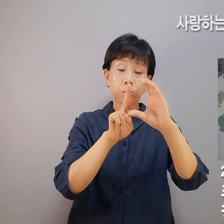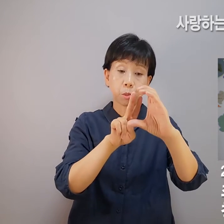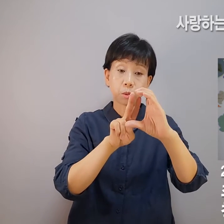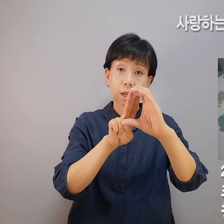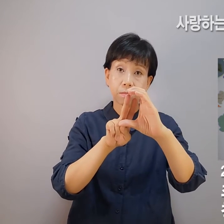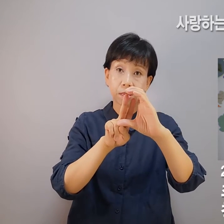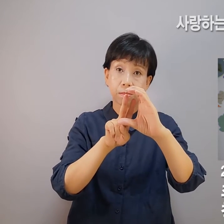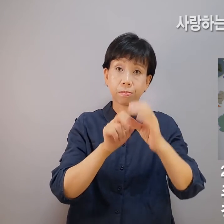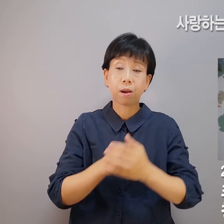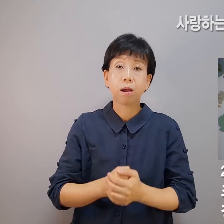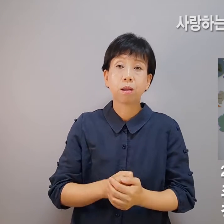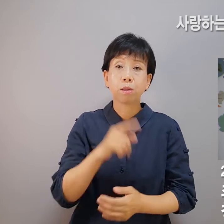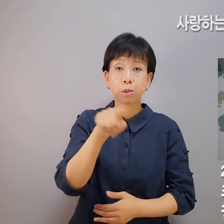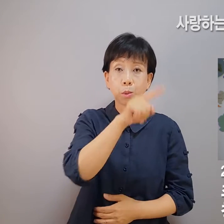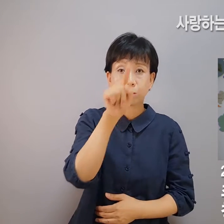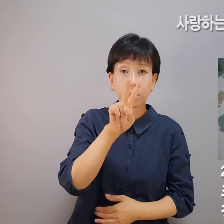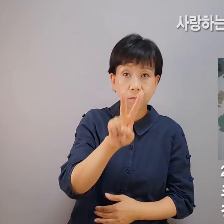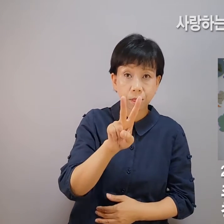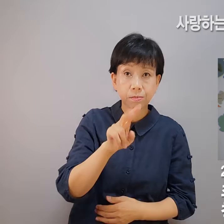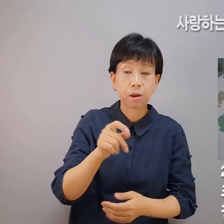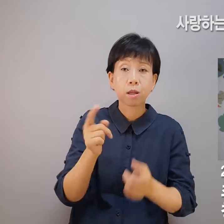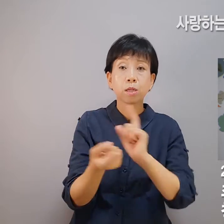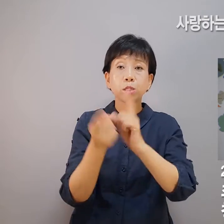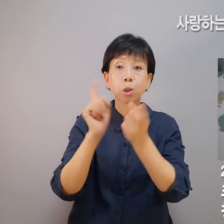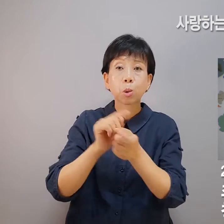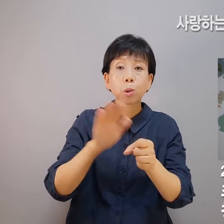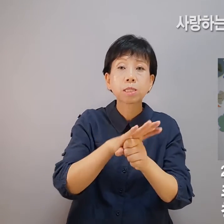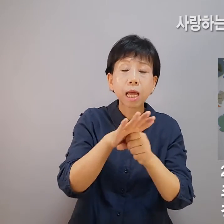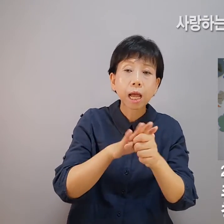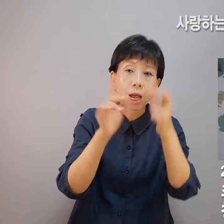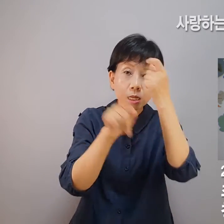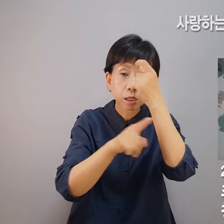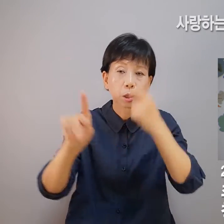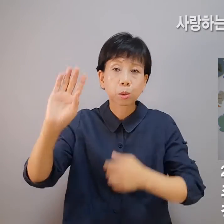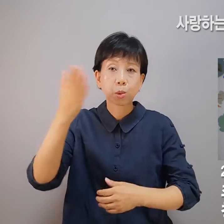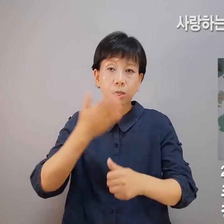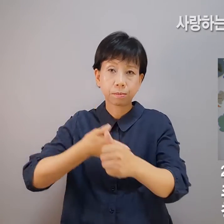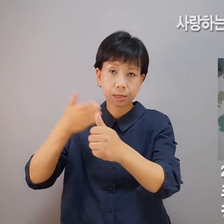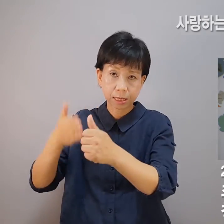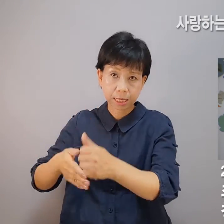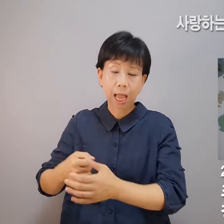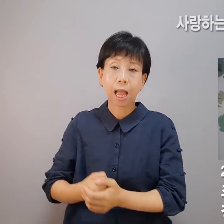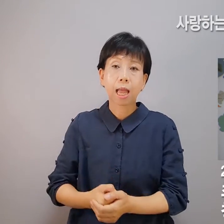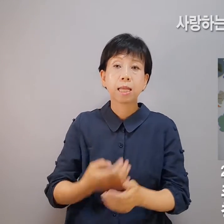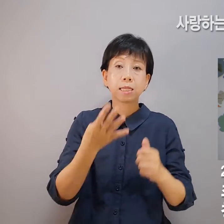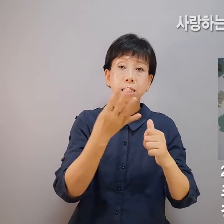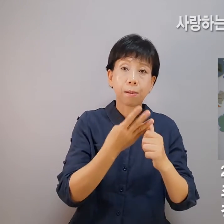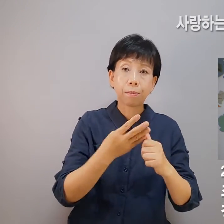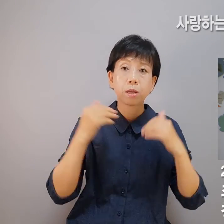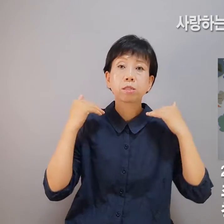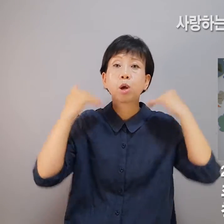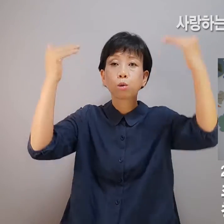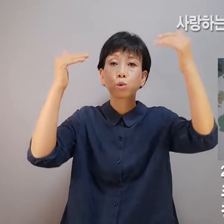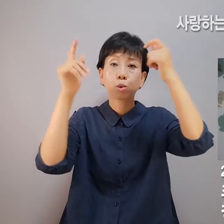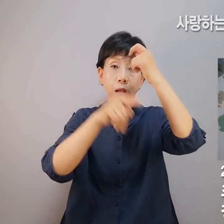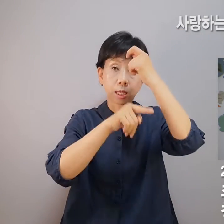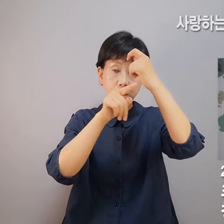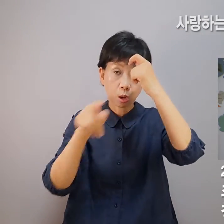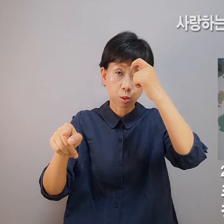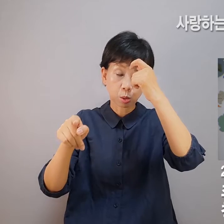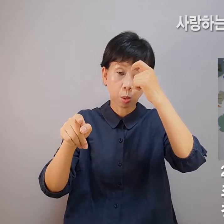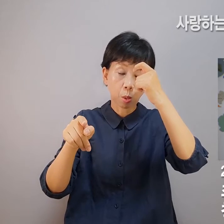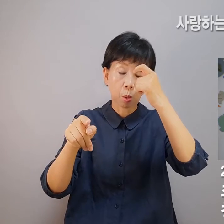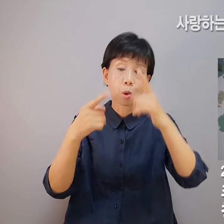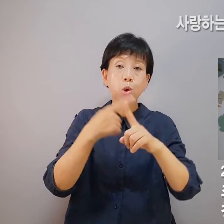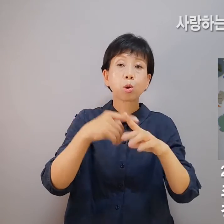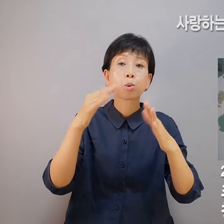연합하는 성도가 됩시다. 우리 4번에 좀 더 설명이 되어 있어요. 4번, 성숙한 성도, 교회 연합을 위해 실천하는